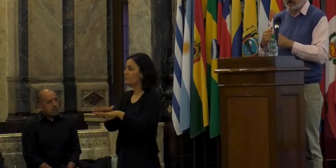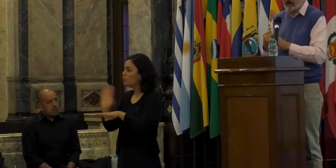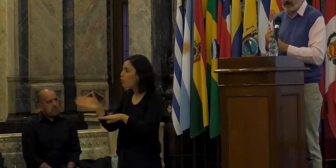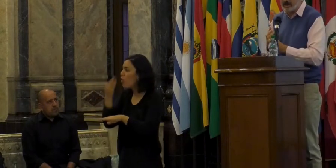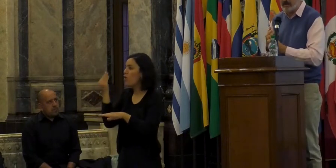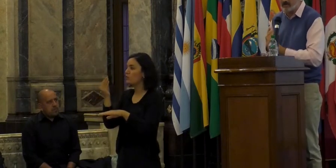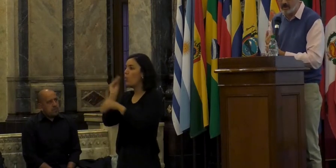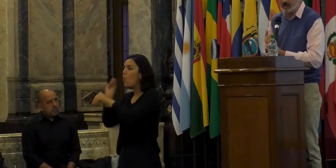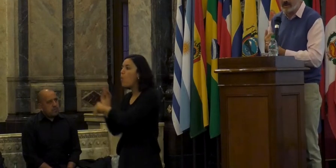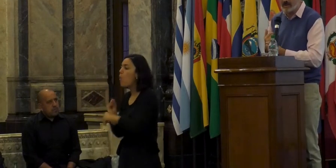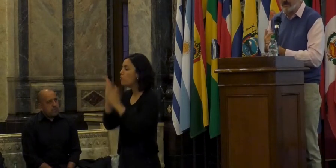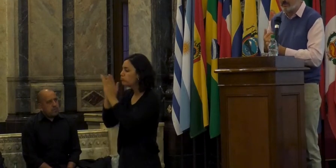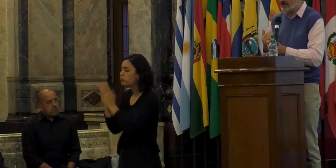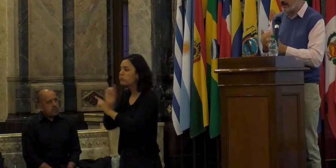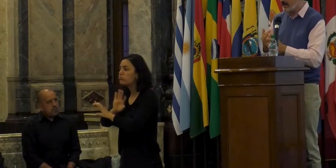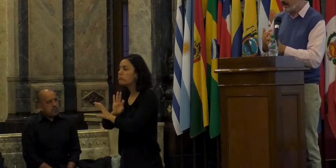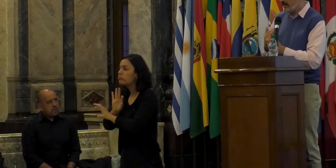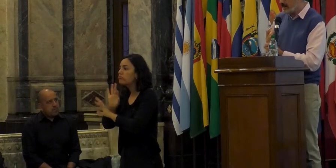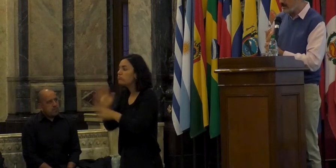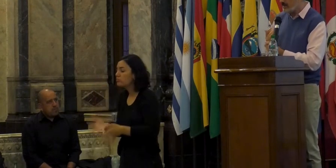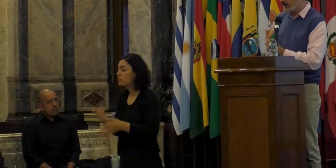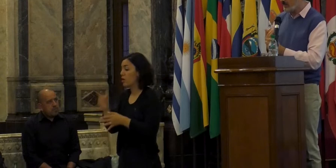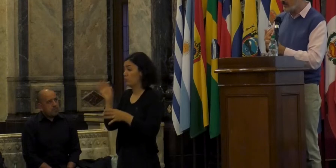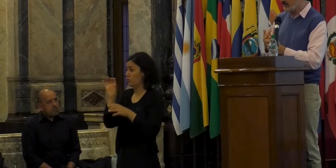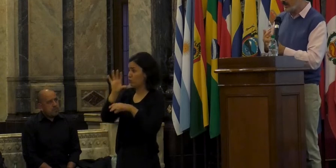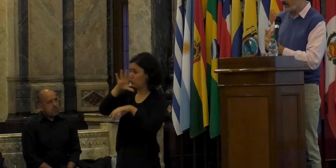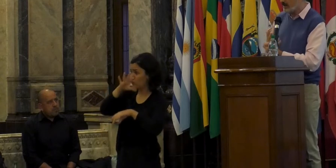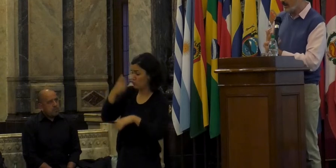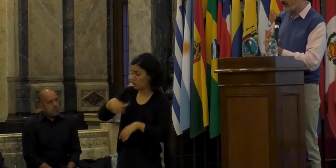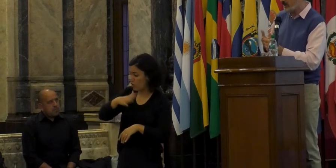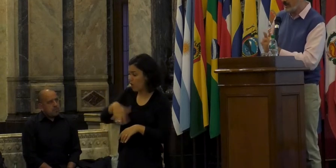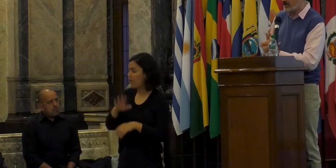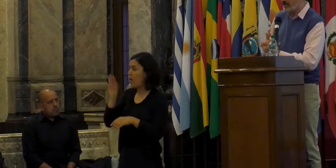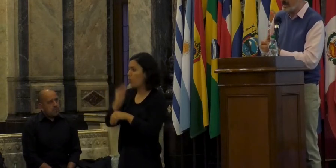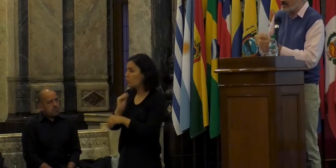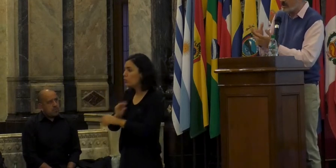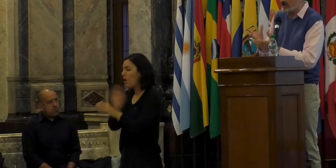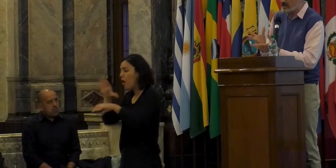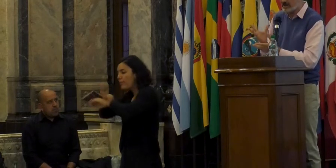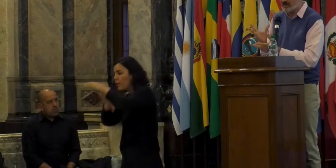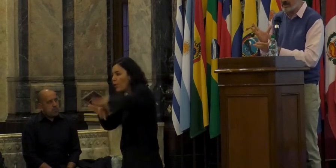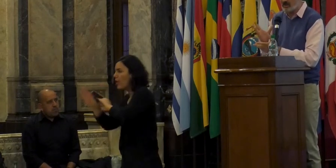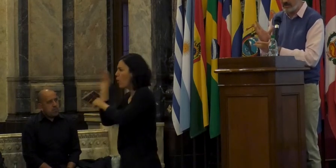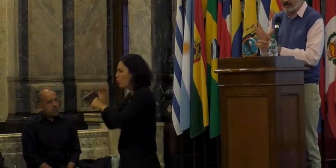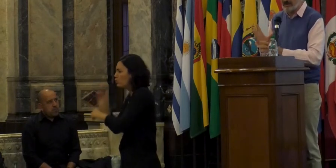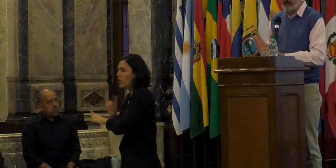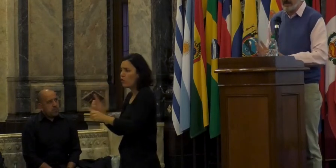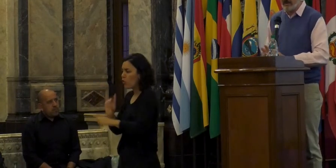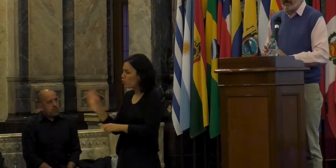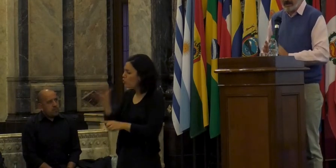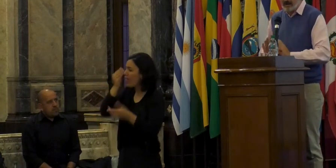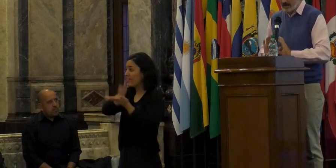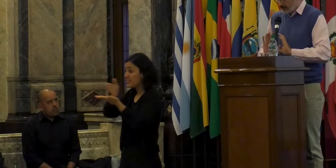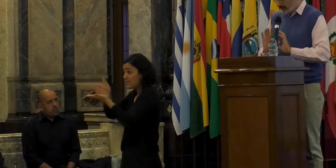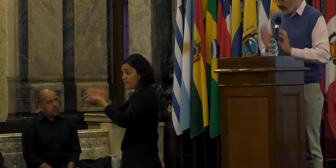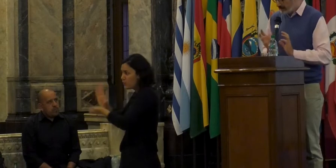no son ni sociología de la cultura, ni historia de la cultura, ni teoría de los medios, ni antropología, sino todas esas cosas juntas. En